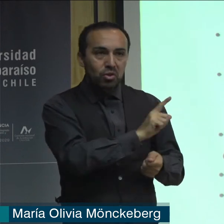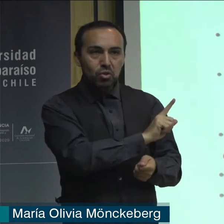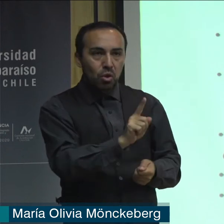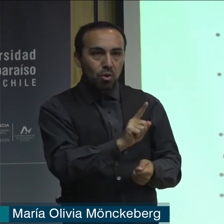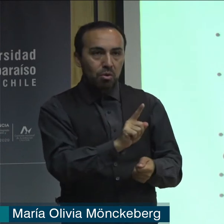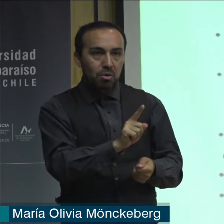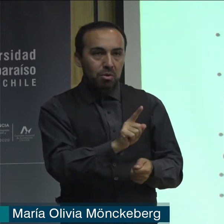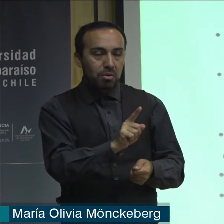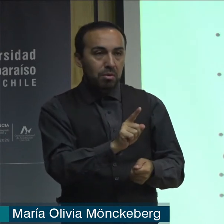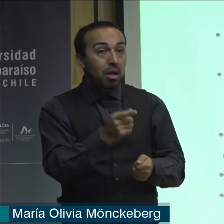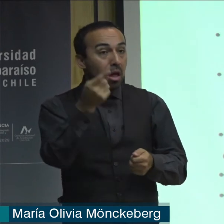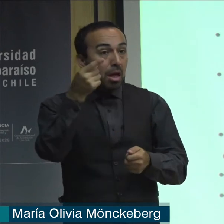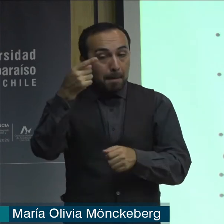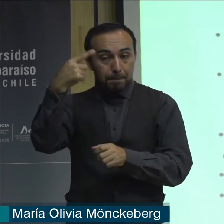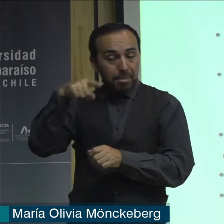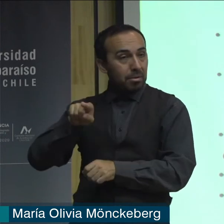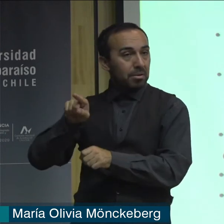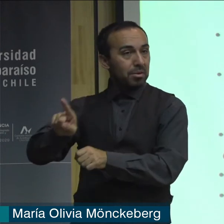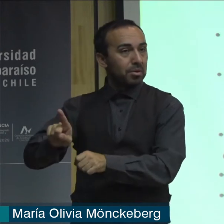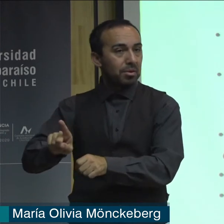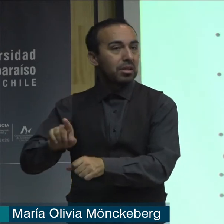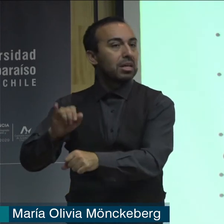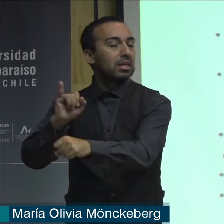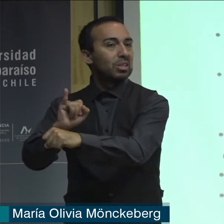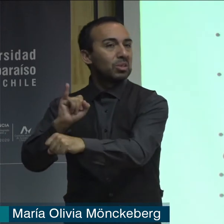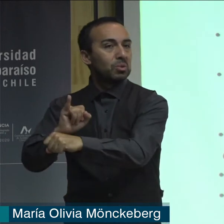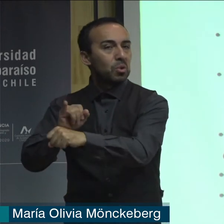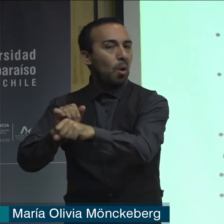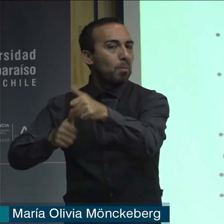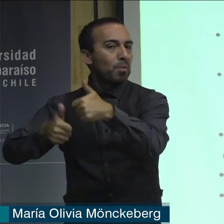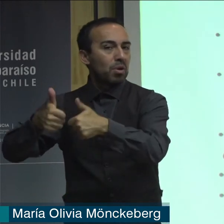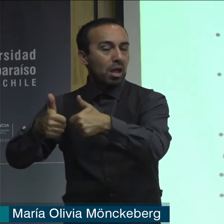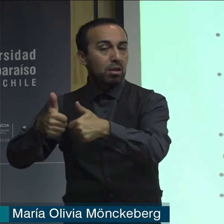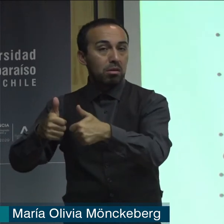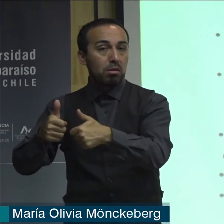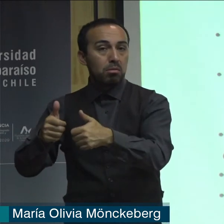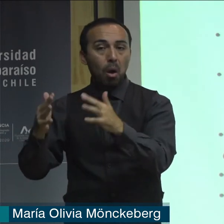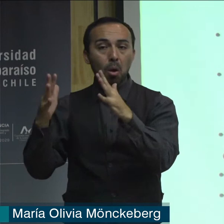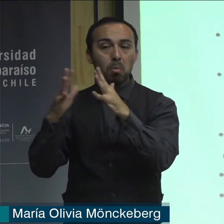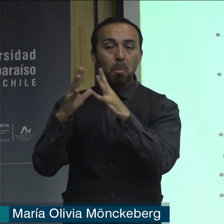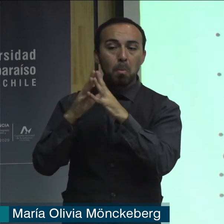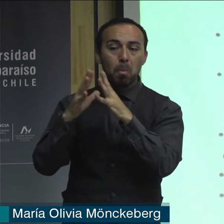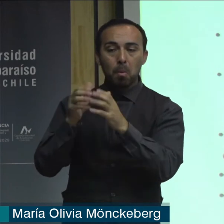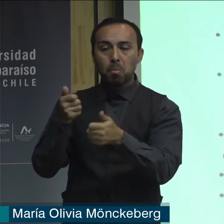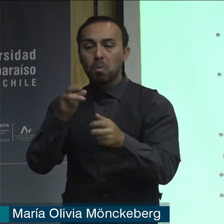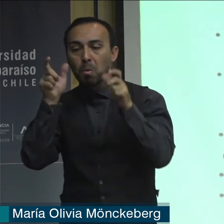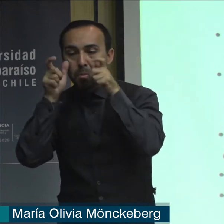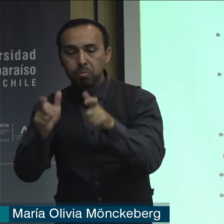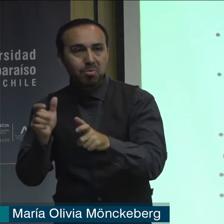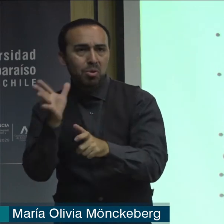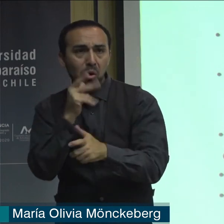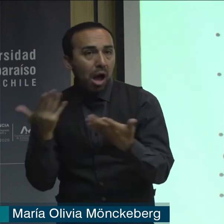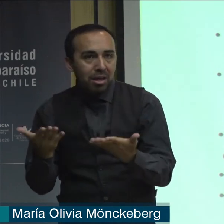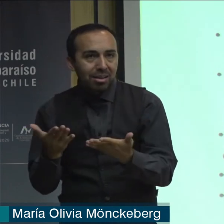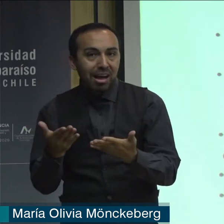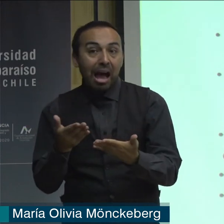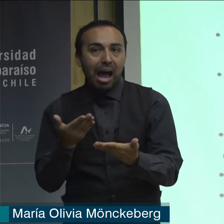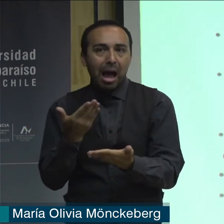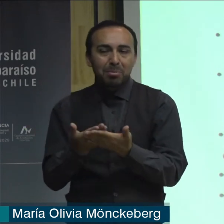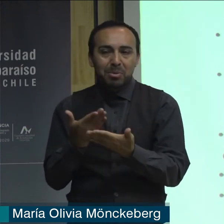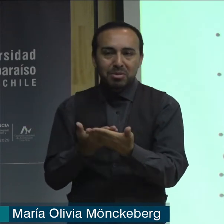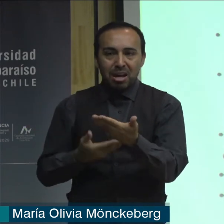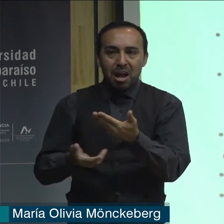insólito pero los institutos como no existían prácticamente en esa forma van involucrando nomás